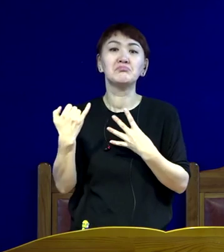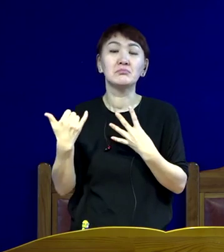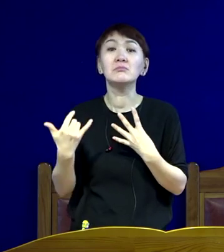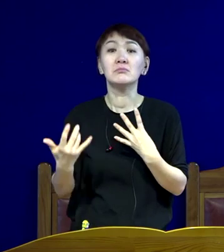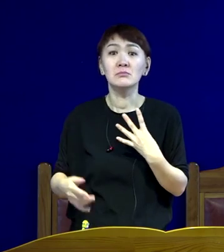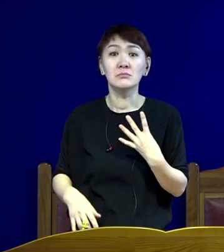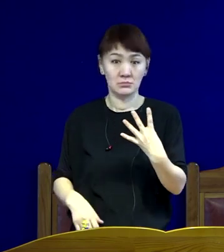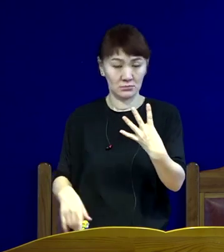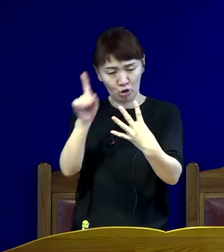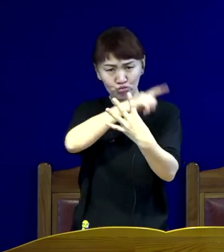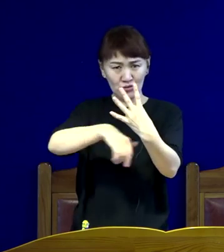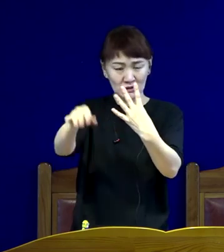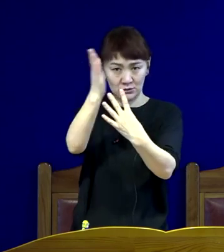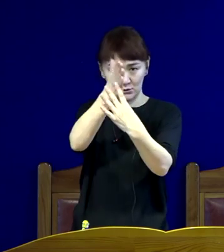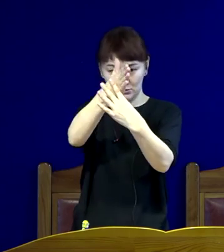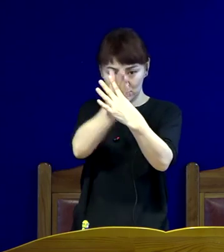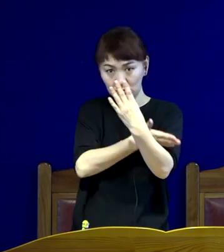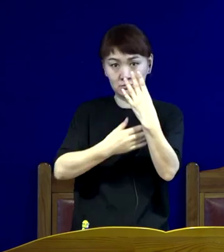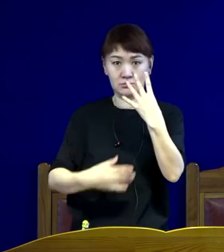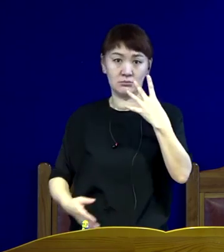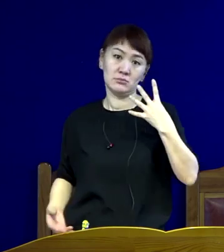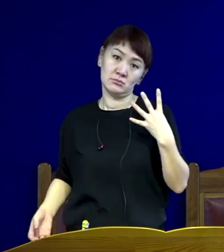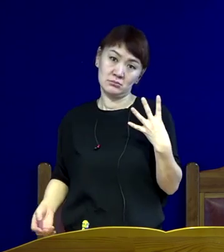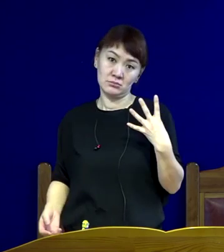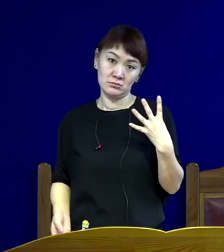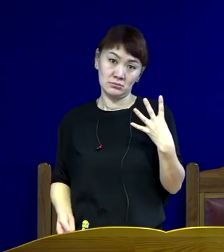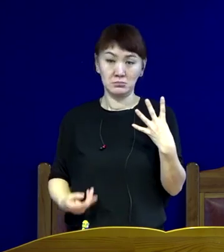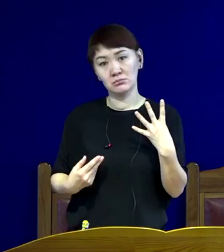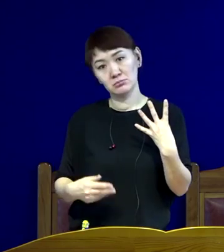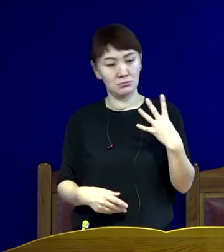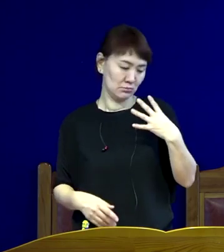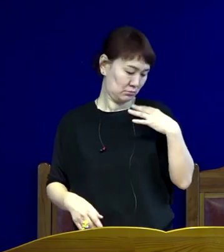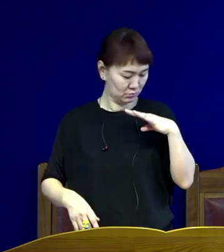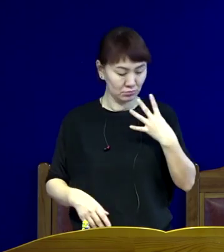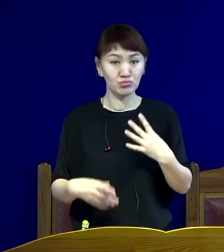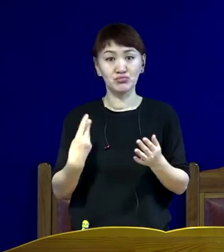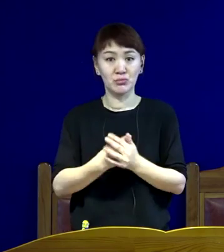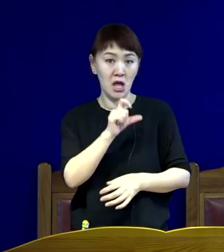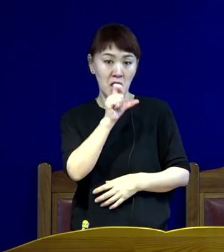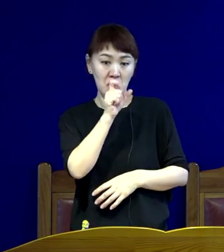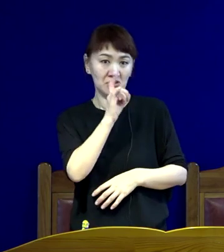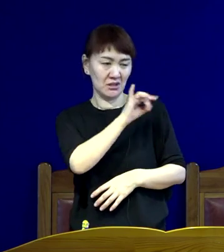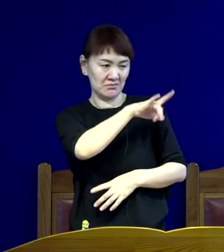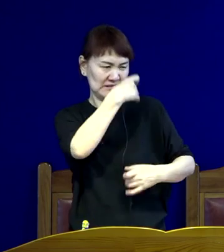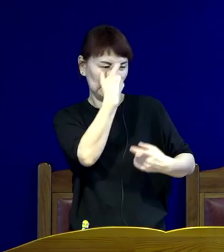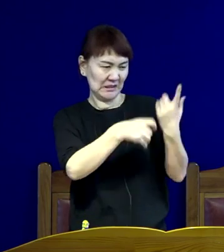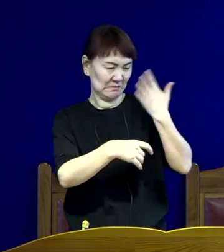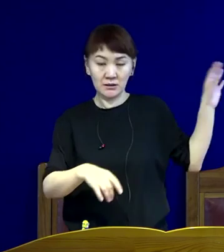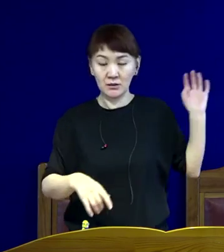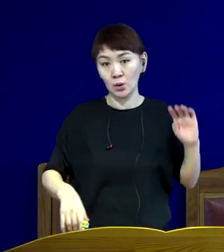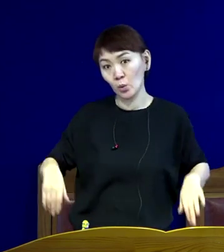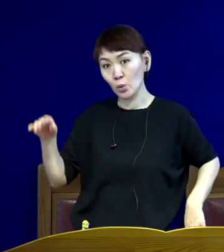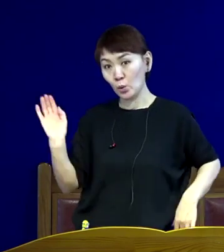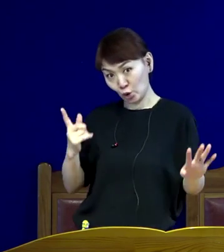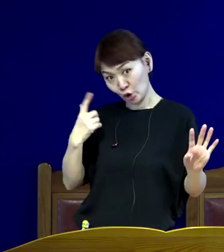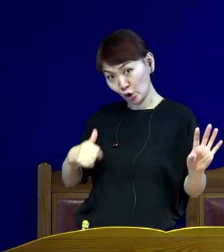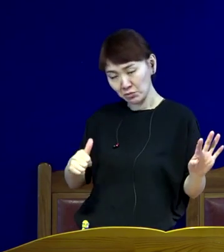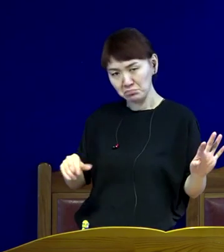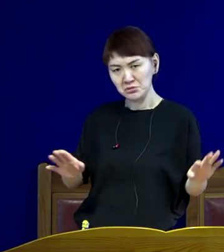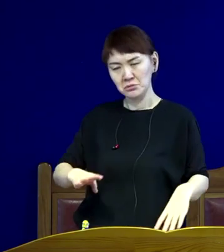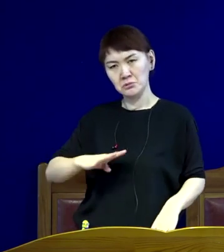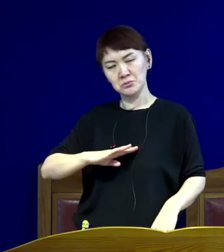нэг л хуруу байхгүй байгаа. Тэгэхээр эхнэр байхгүй байх юм бол яг л ийм байна. Нөхөр байхгүй байх юм бол яг л ийм байна. Анэва нампёни